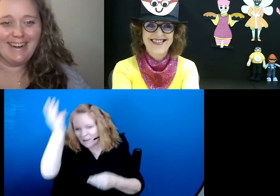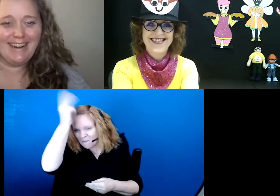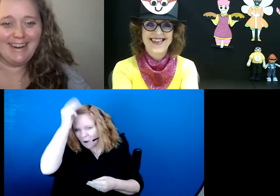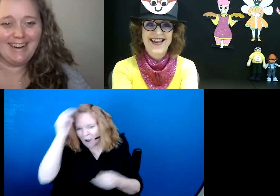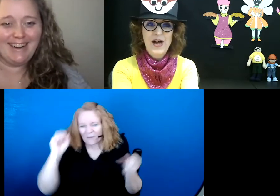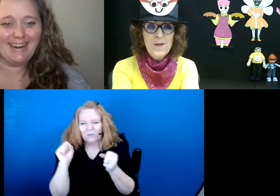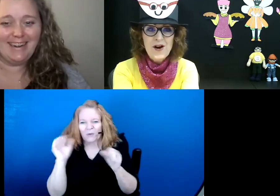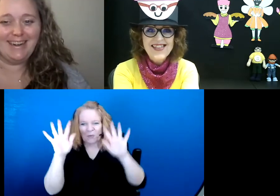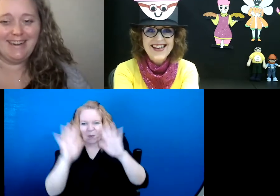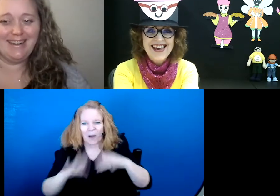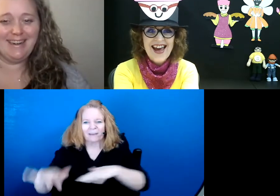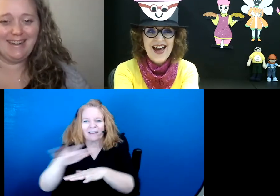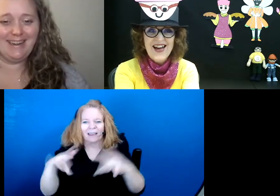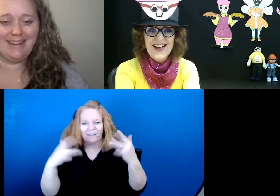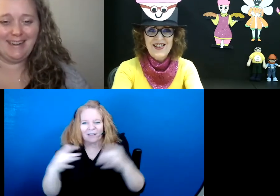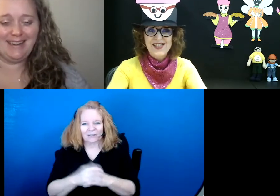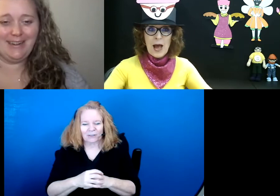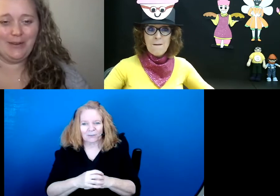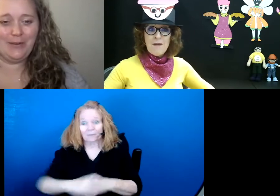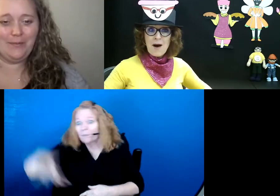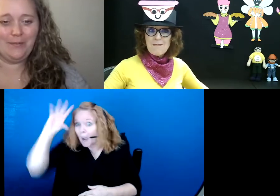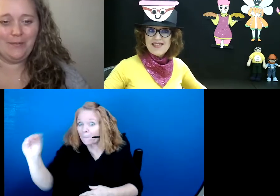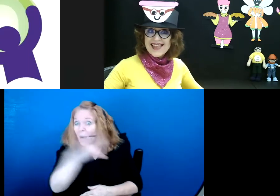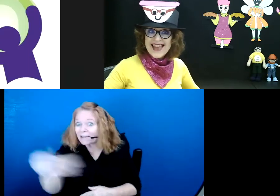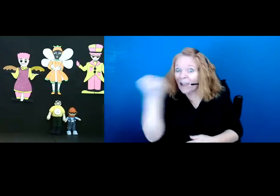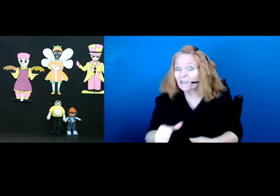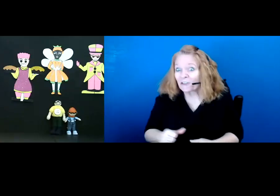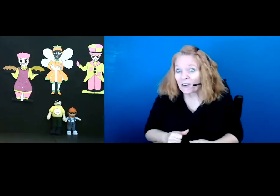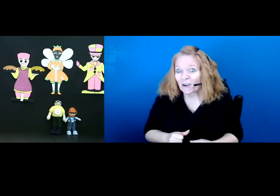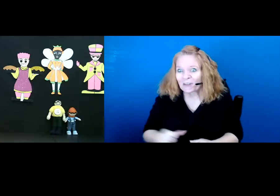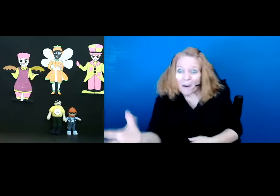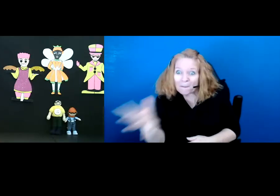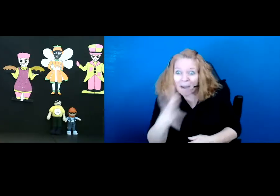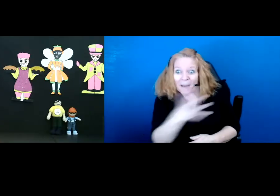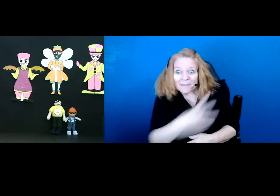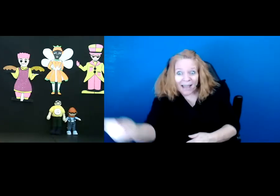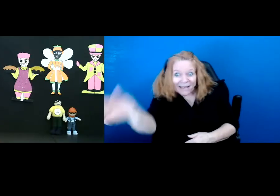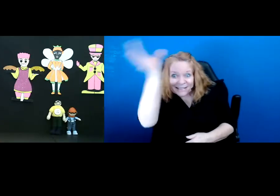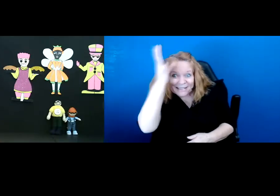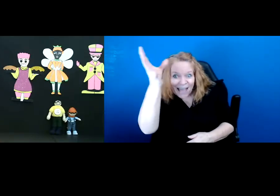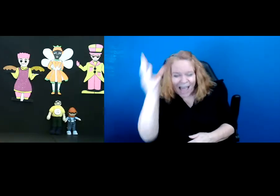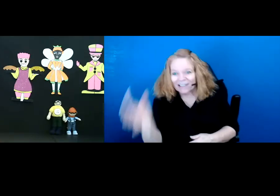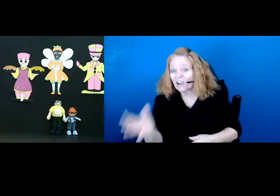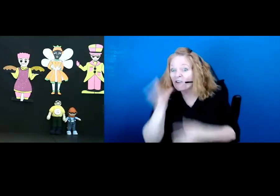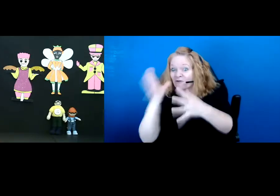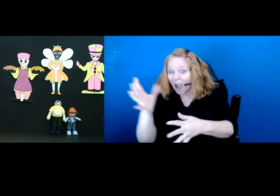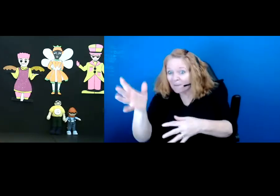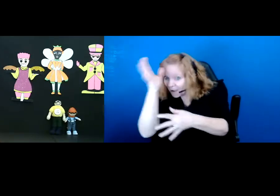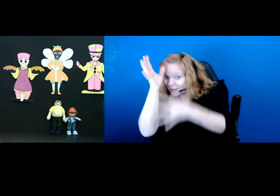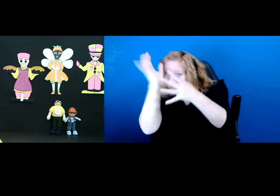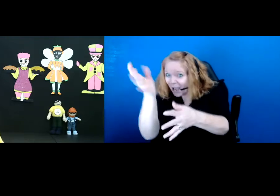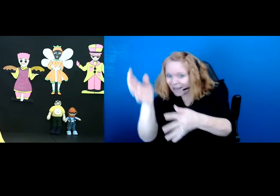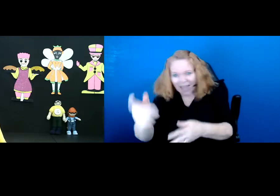a web para la aventura de marvel niños y niñas mamás